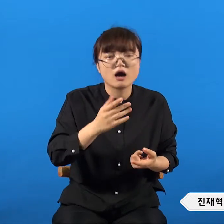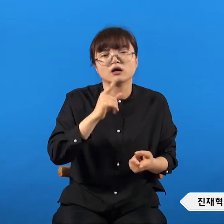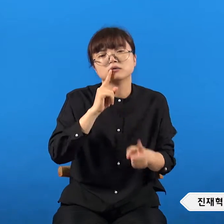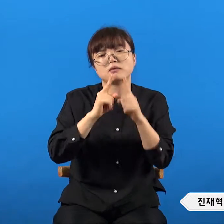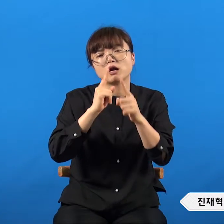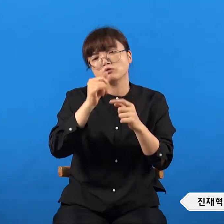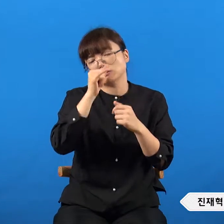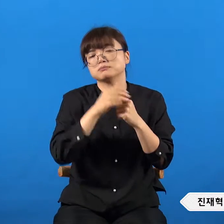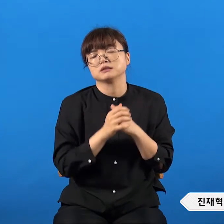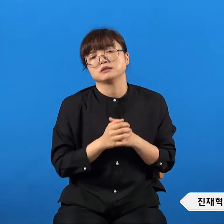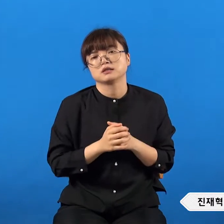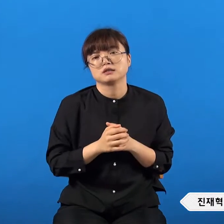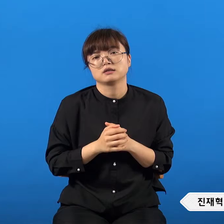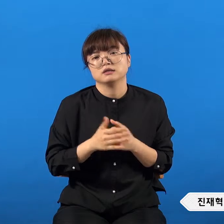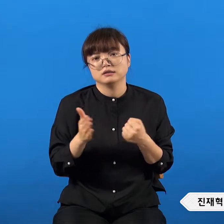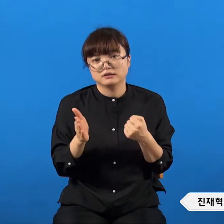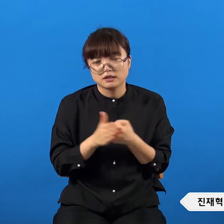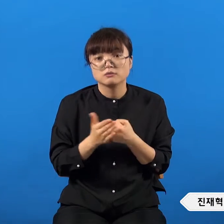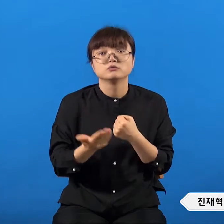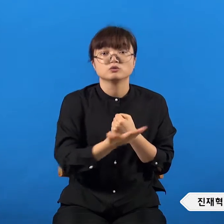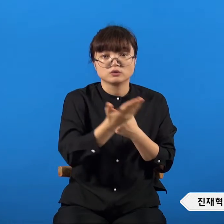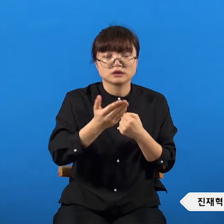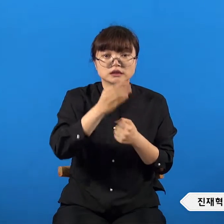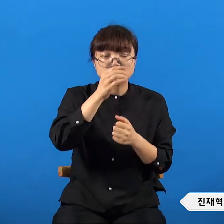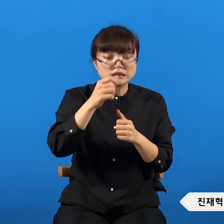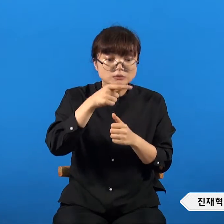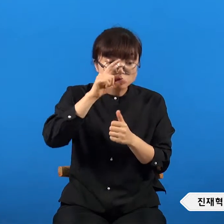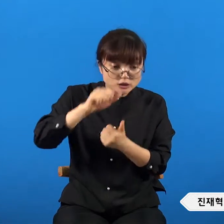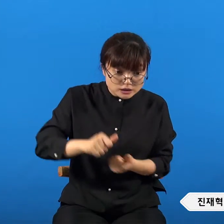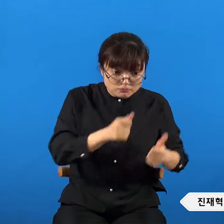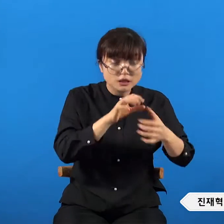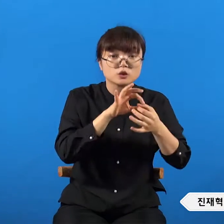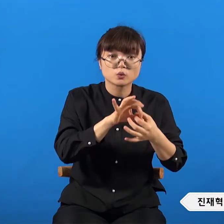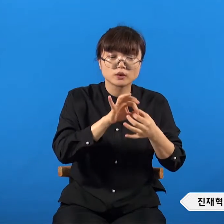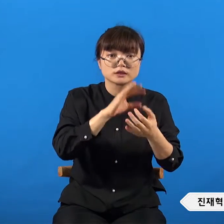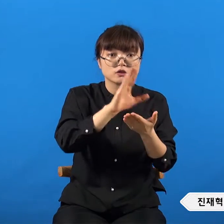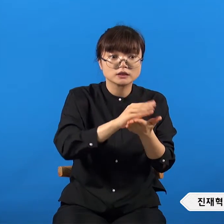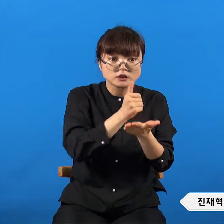말씀하고 있습니다. 그래서 우리는 침례를 통해서